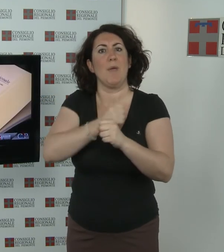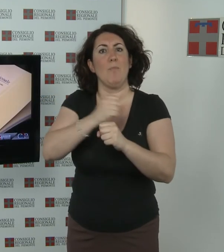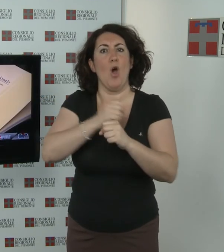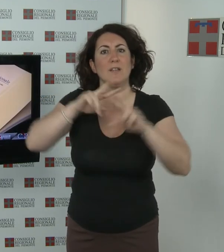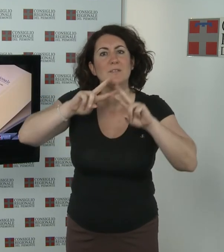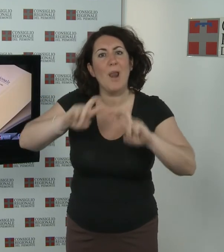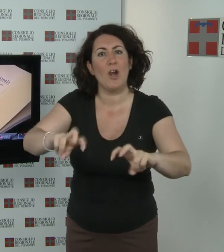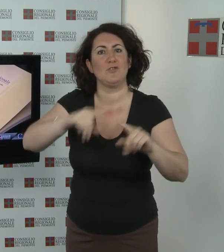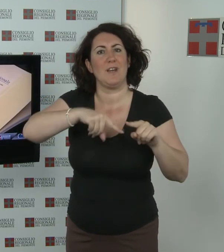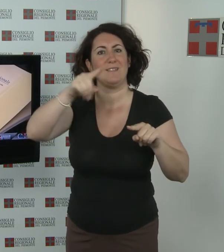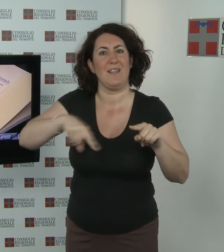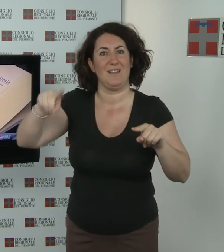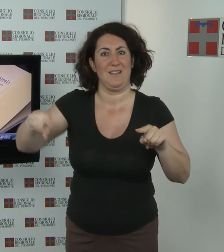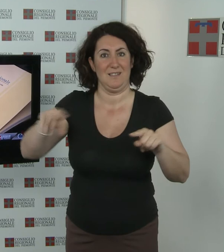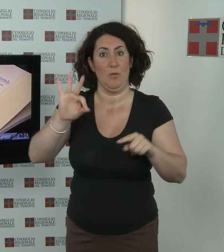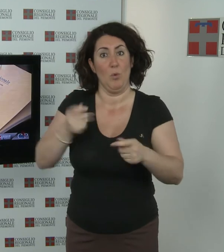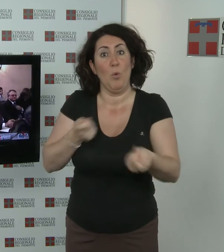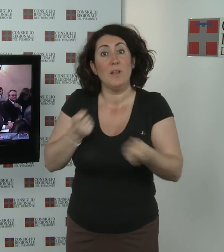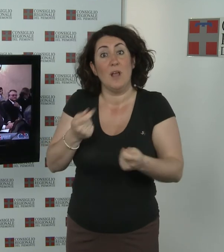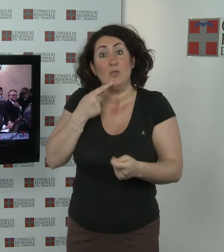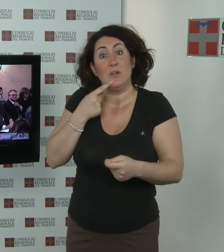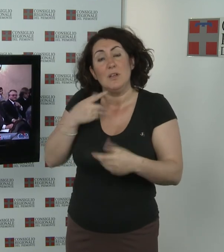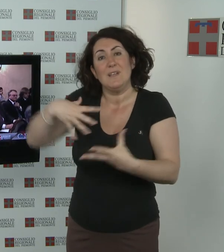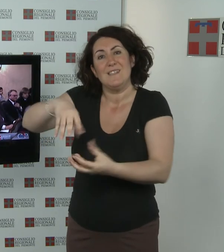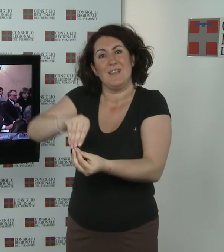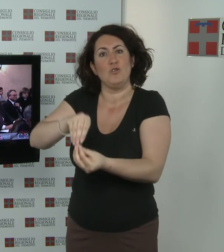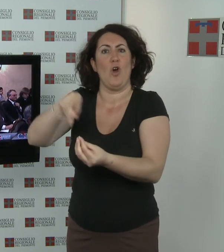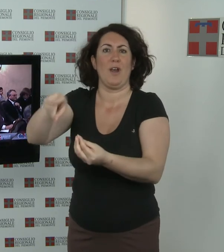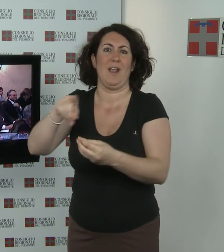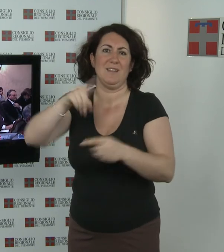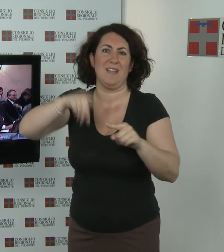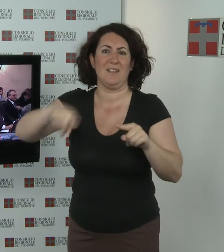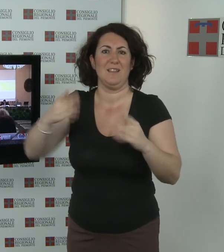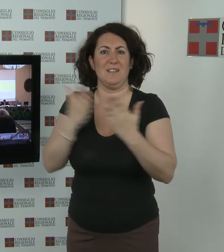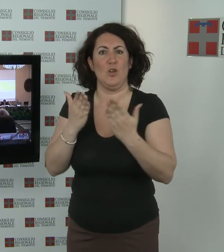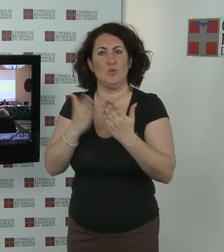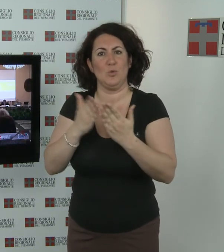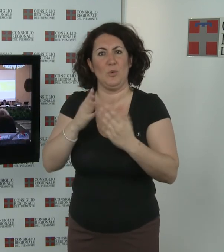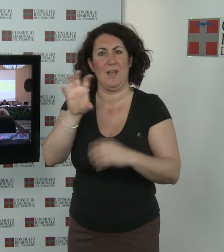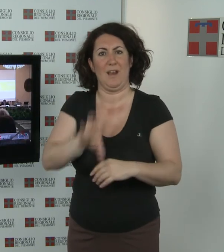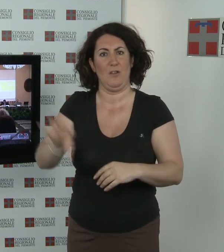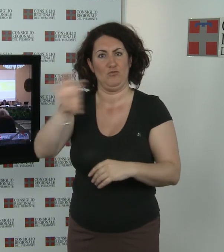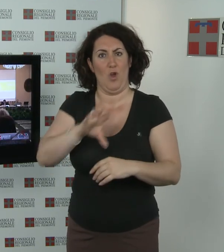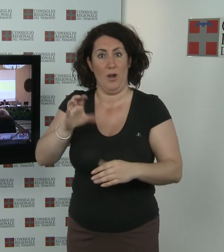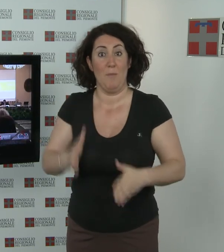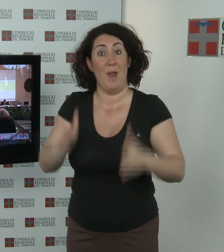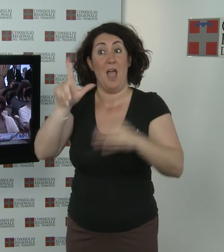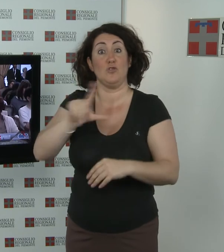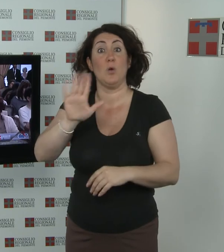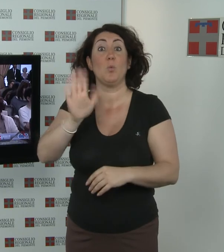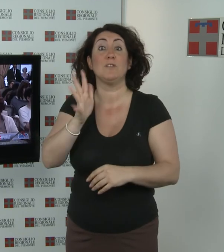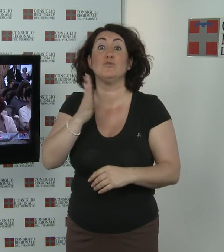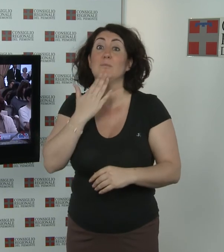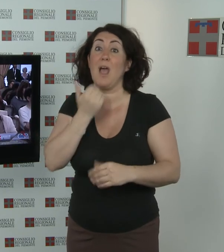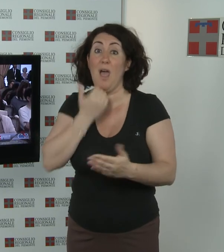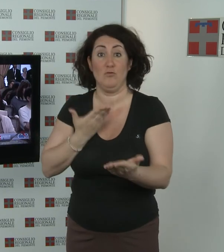statistica, redatto dal settore statistica e studi della regione, presentato l'11 maggio a Palazzo Lascaris. La pubblicazione raccoglie